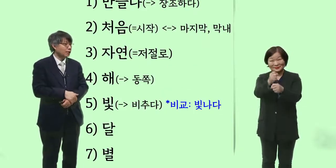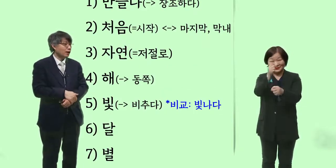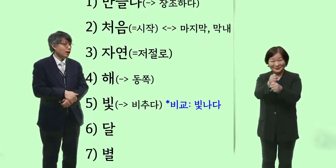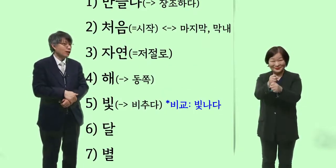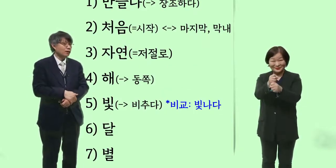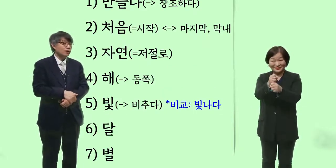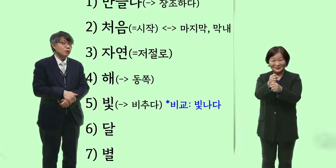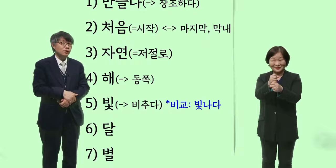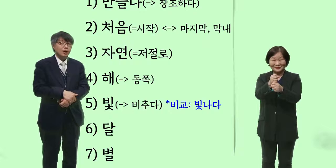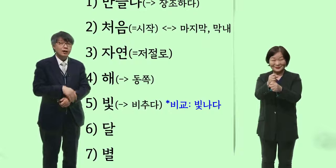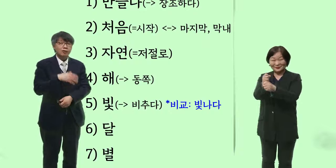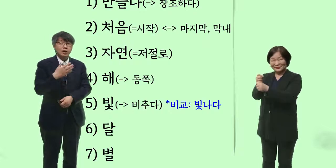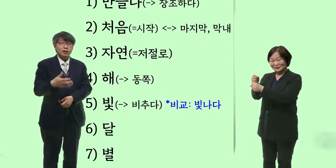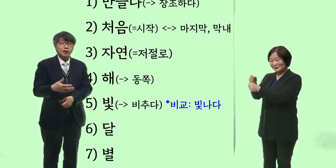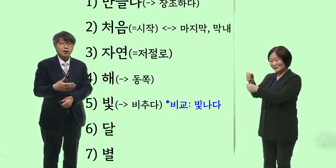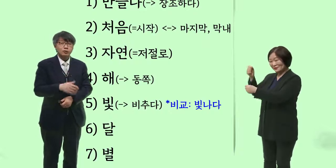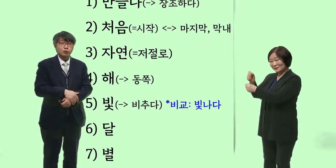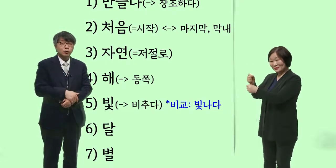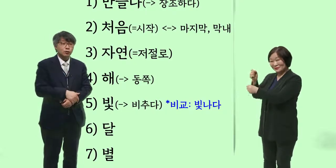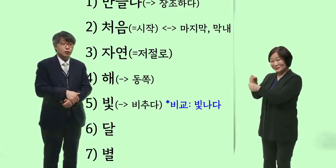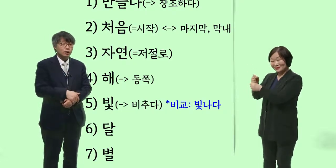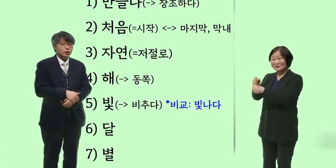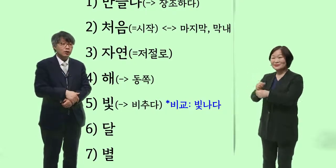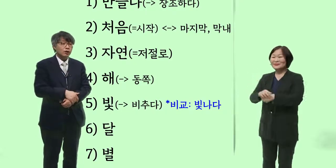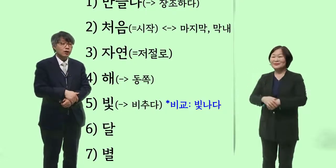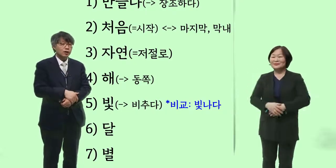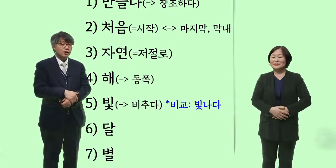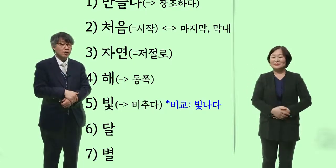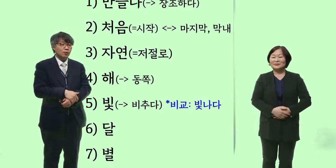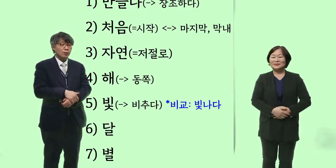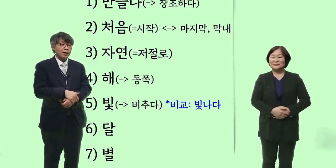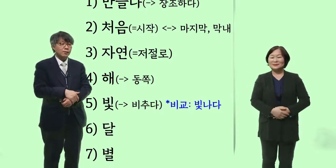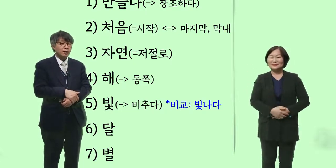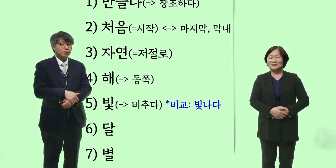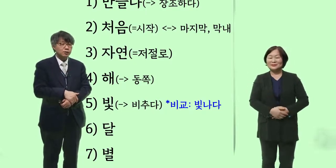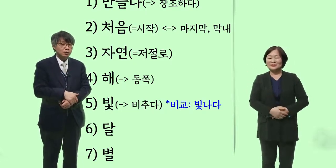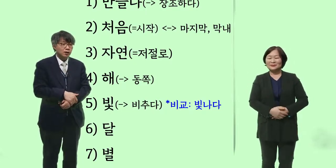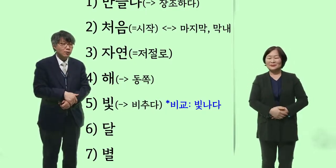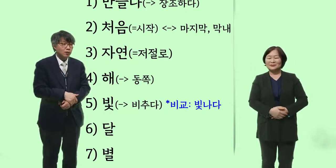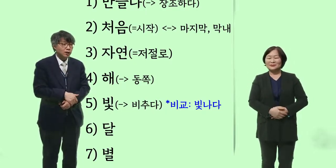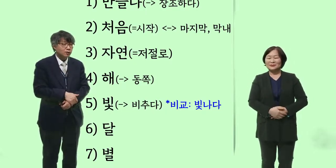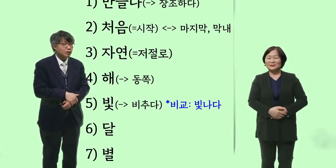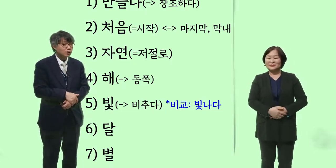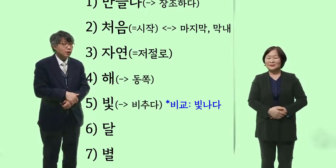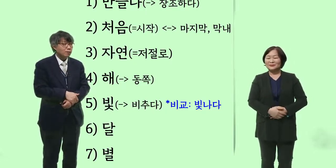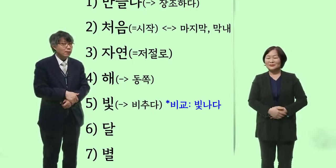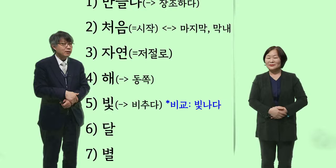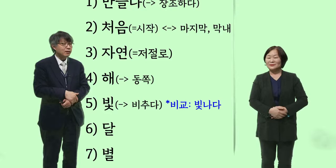만들다. 근데 우리 자연과 관련해 가지고 성경과 관련해 갖고 많이 배우는 게 뭐냐면